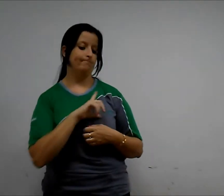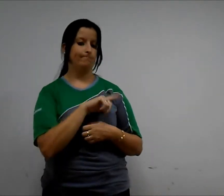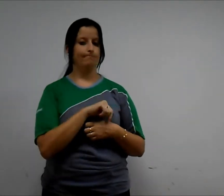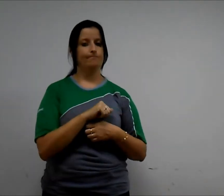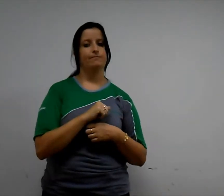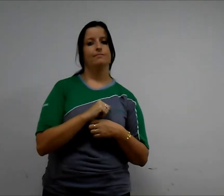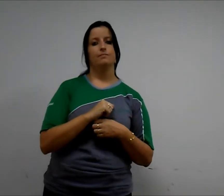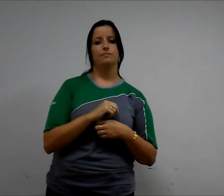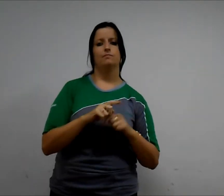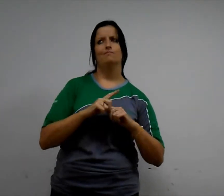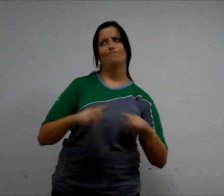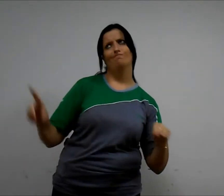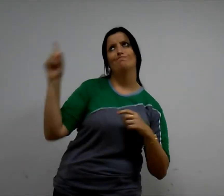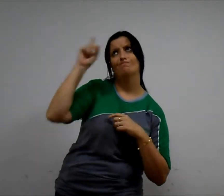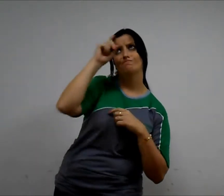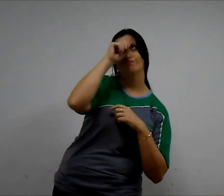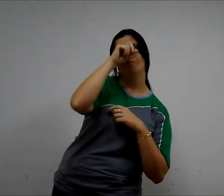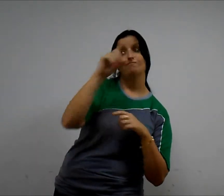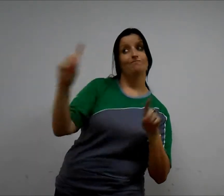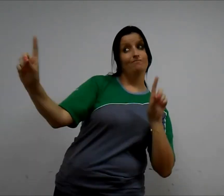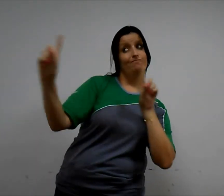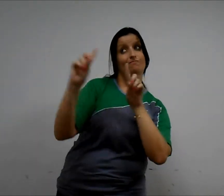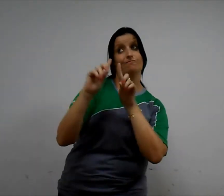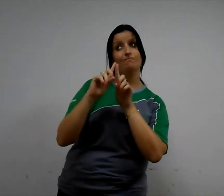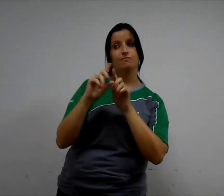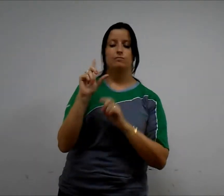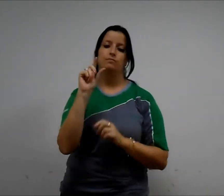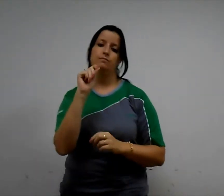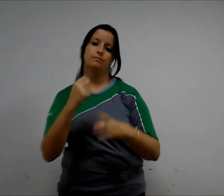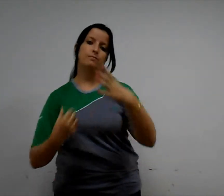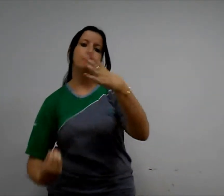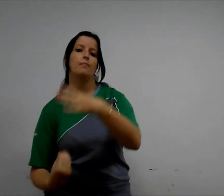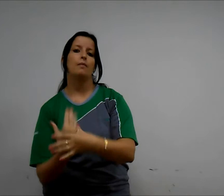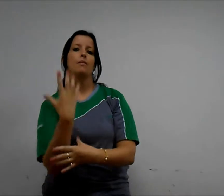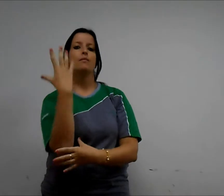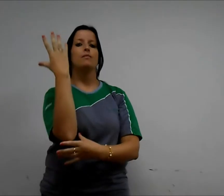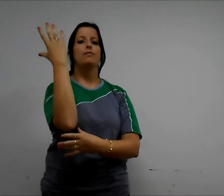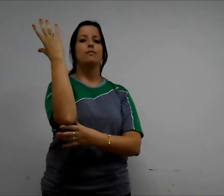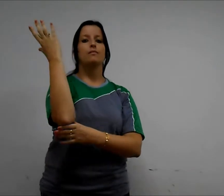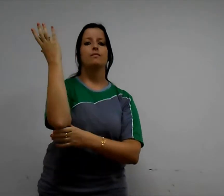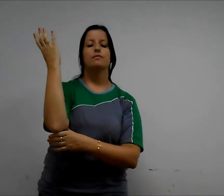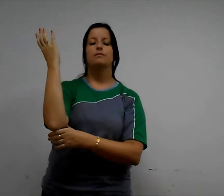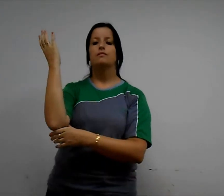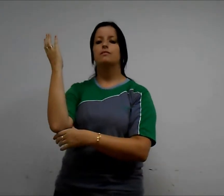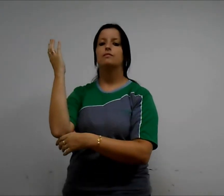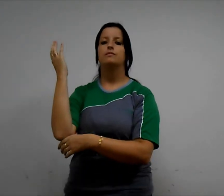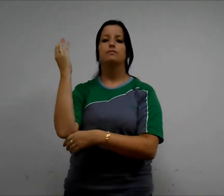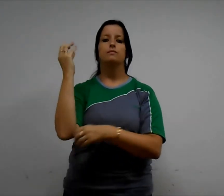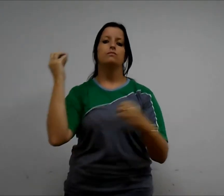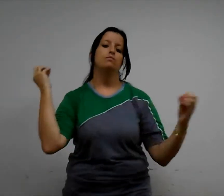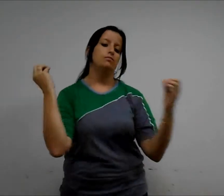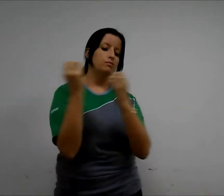fácil, amor, mas foi difícil achar você. Falta só um pouquinho, flor, pra aquele